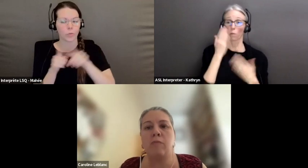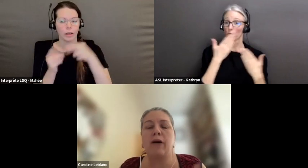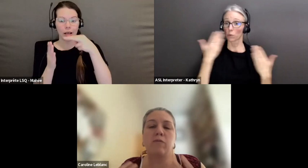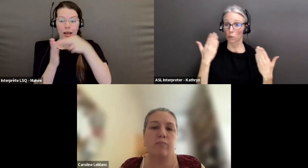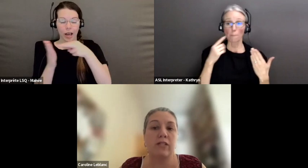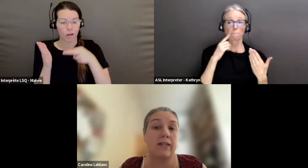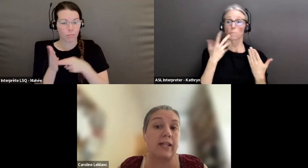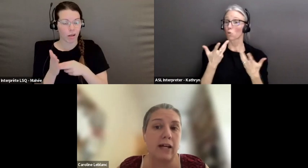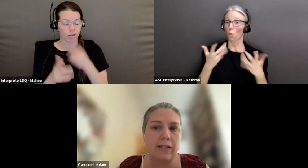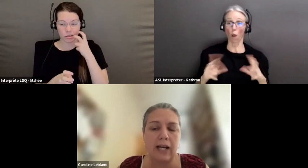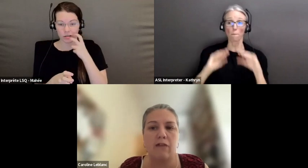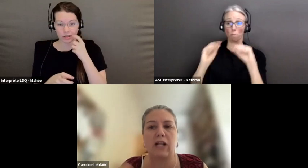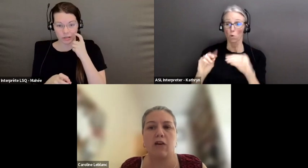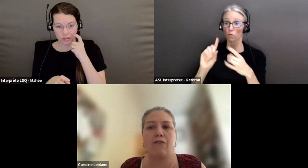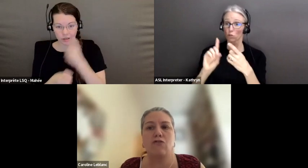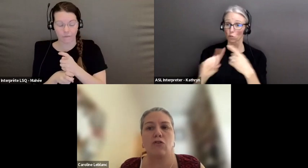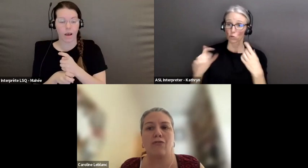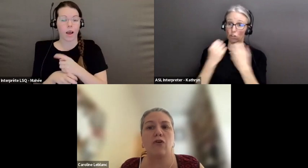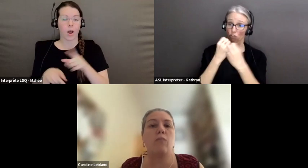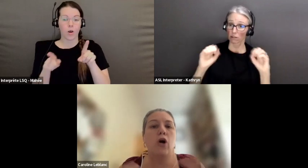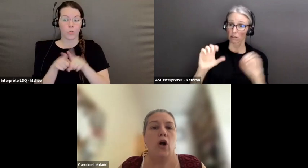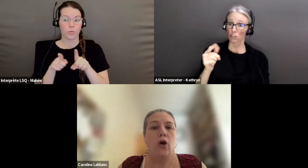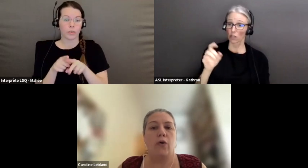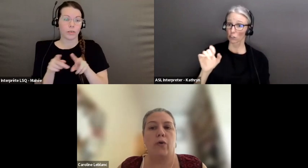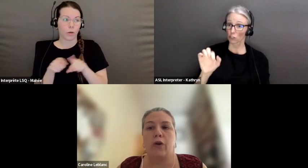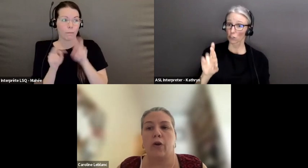autonomie. Pour certaines d'entre elles, en fait, les refuges sont vus comme